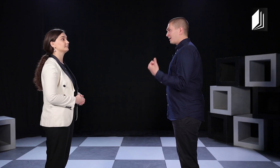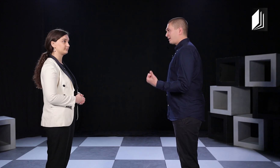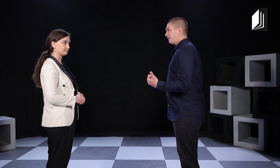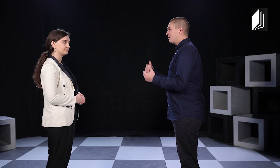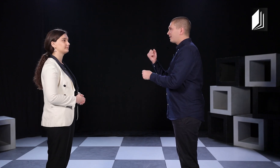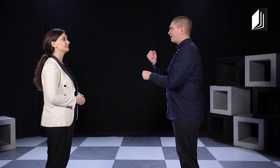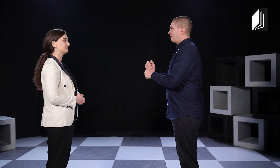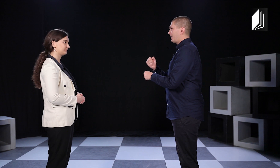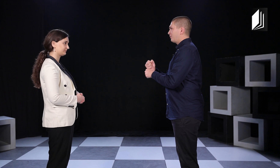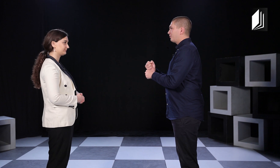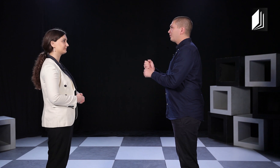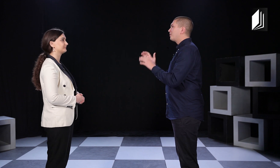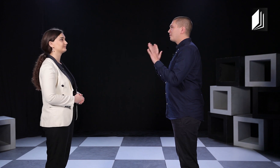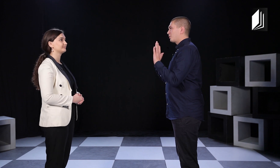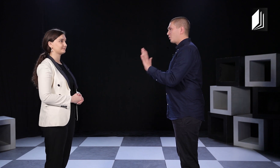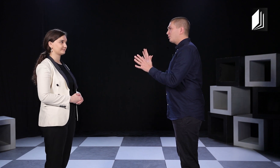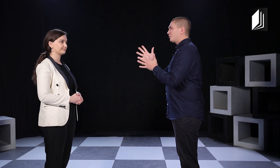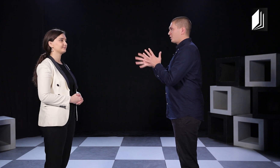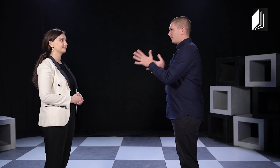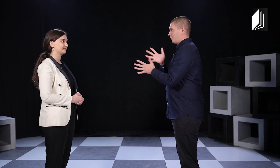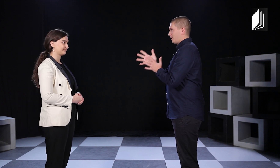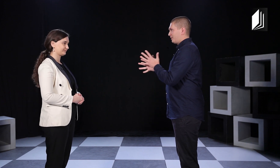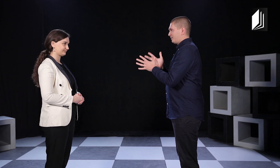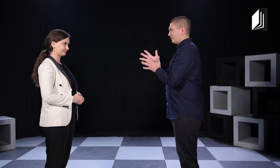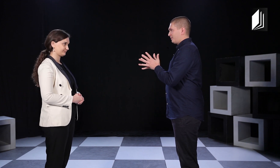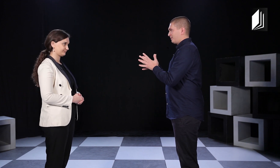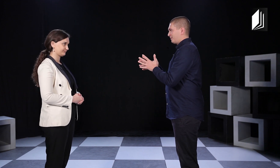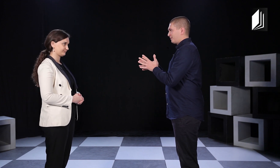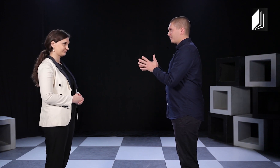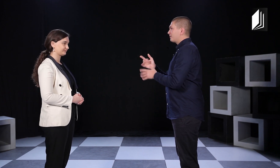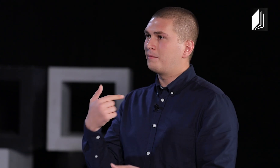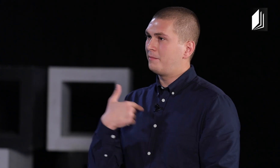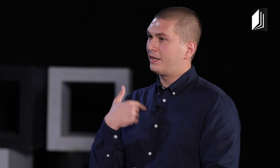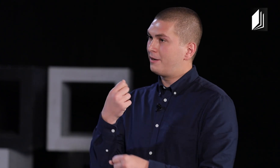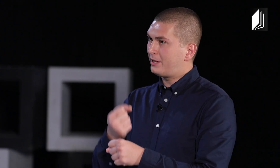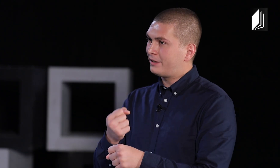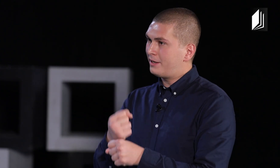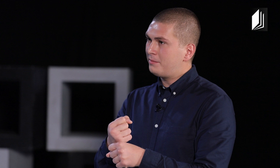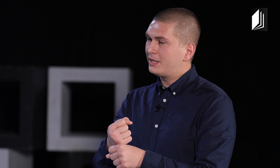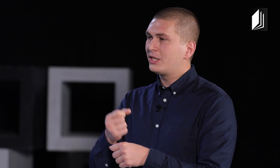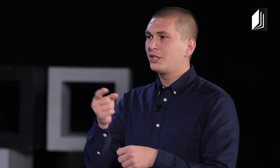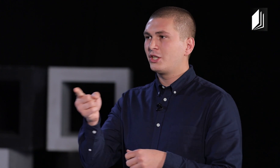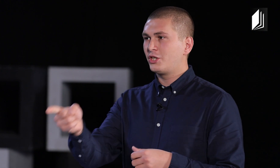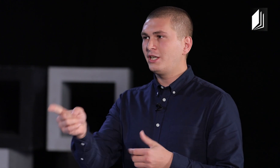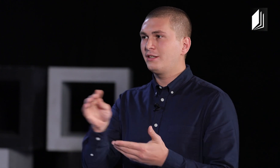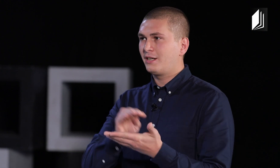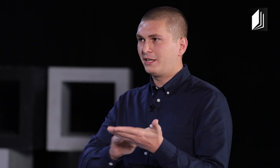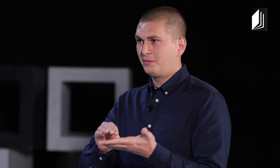ახლა კი გავაკეთოთ მხოლოდ ჟესტურად. მე გავაკეთებ, შენ